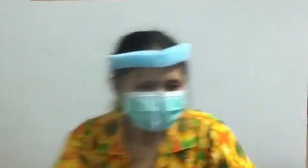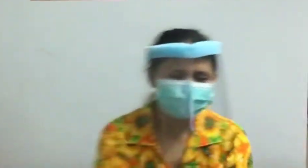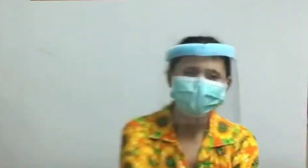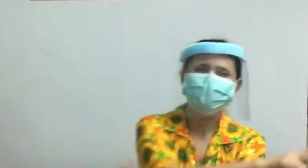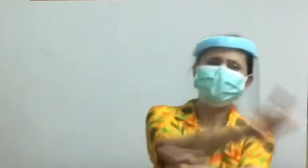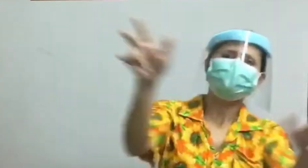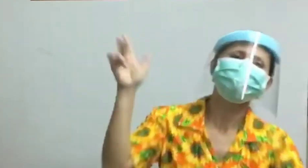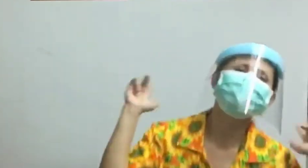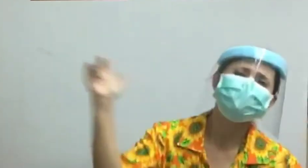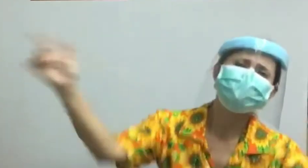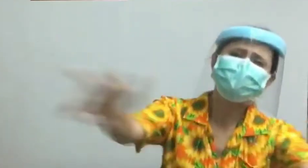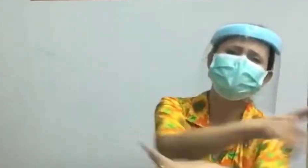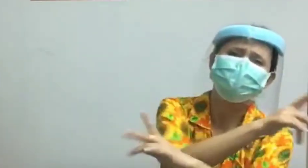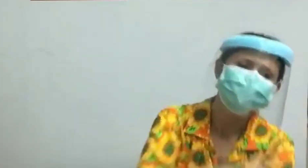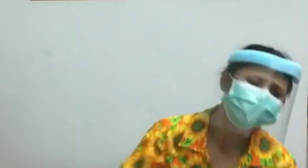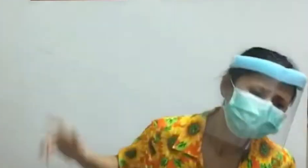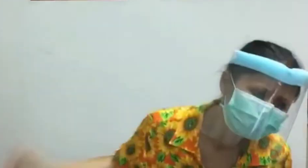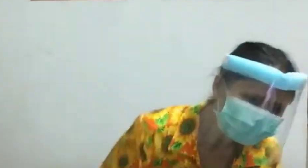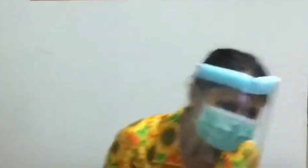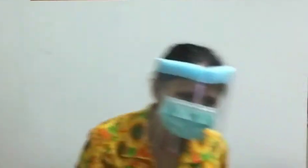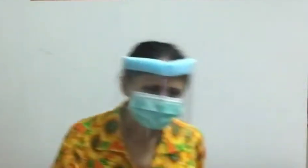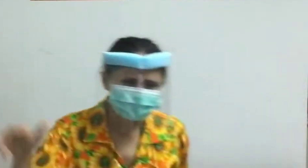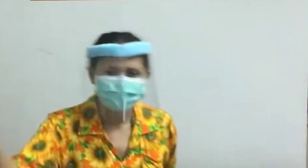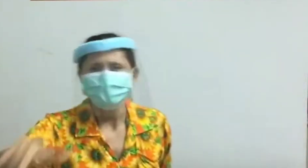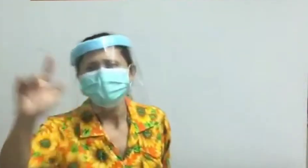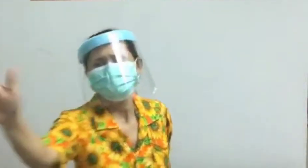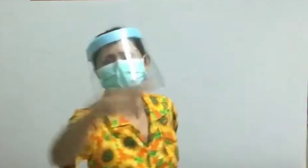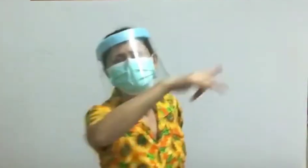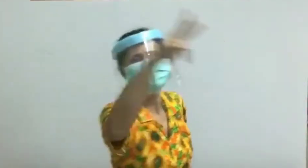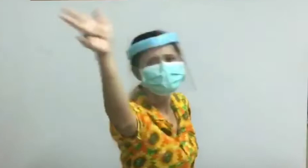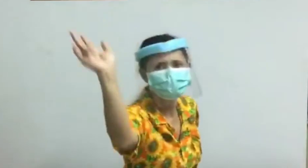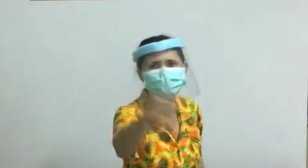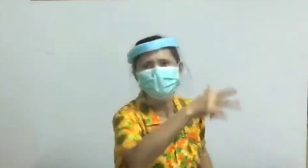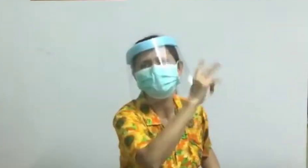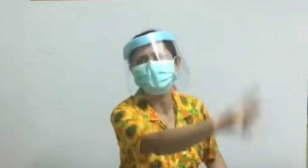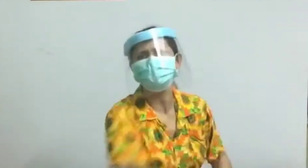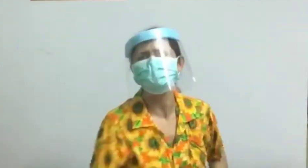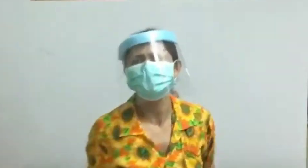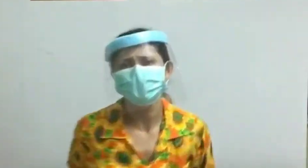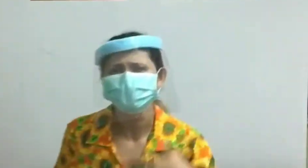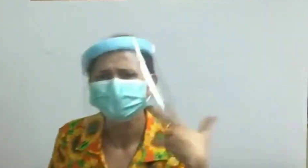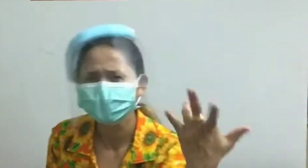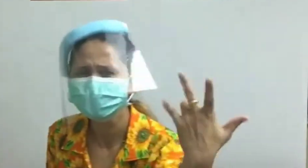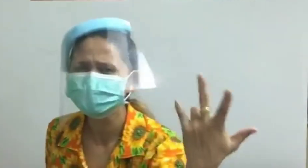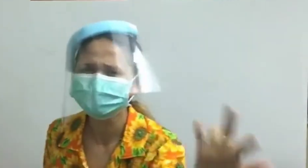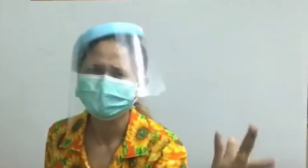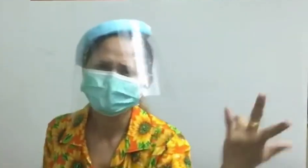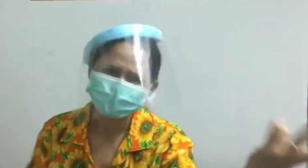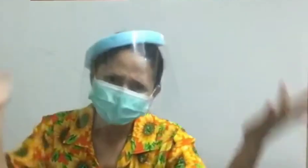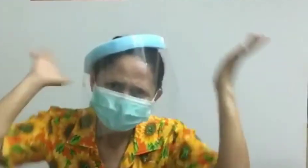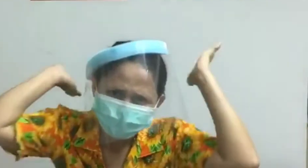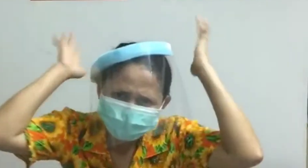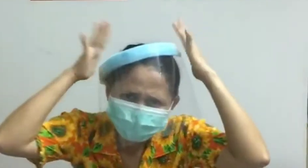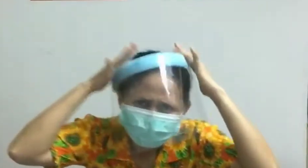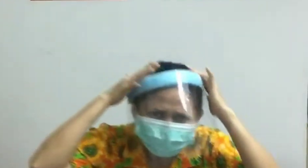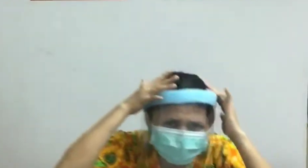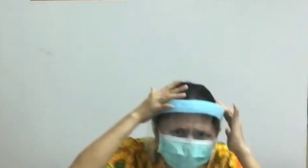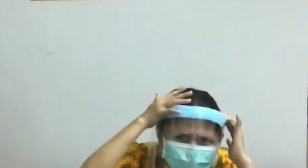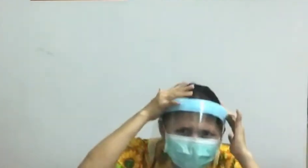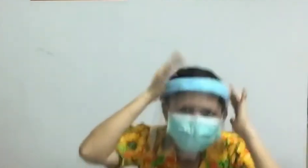ากไหนมากินมาใช้จะเอาเงินจากไหนมากินมาใช้แล้วฉันจะ